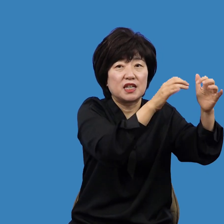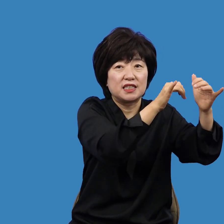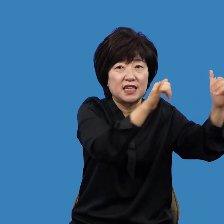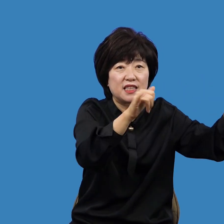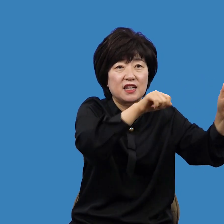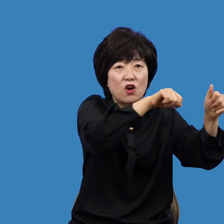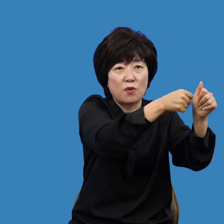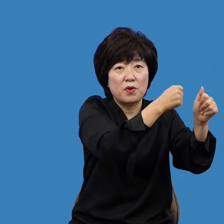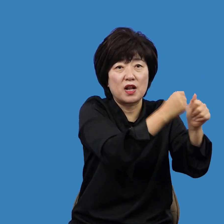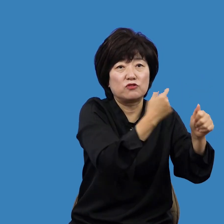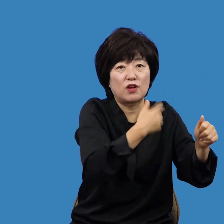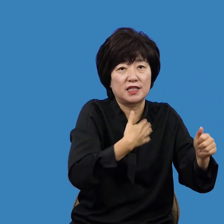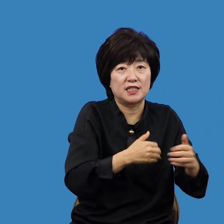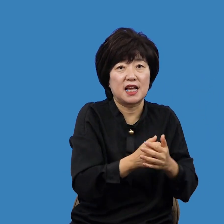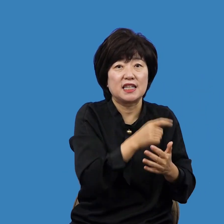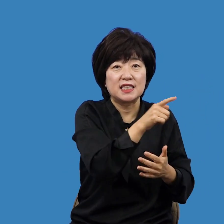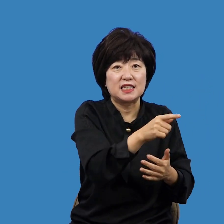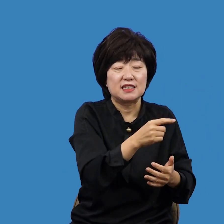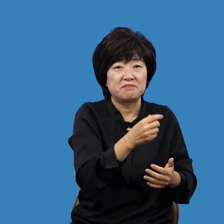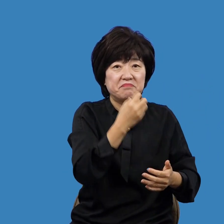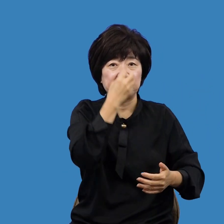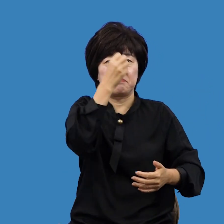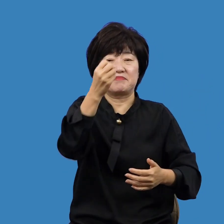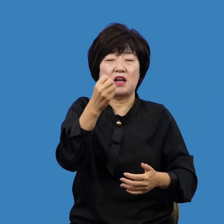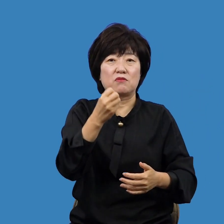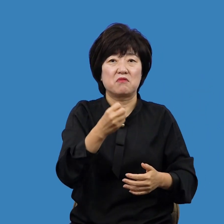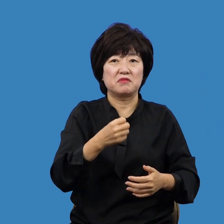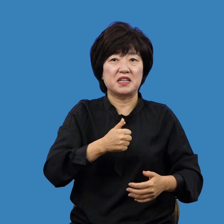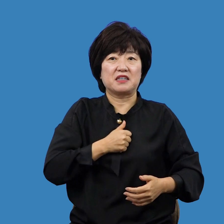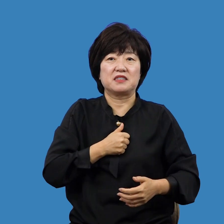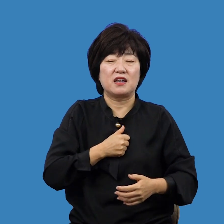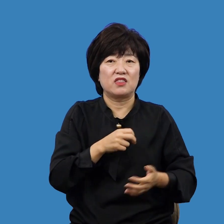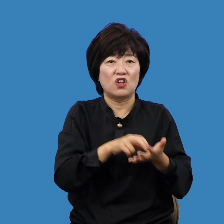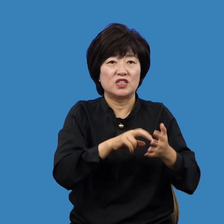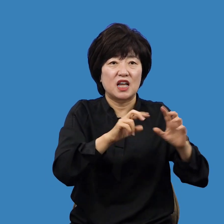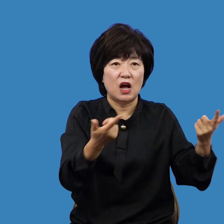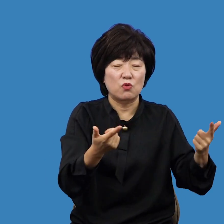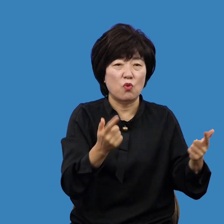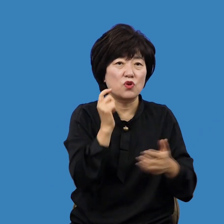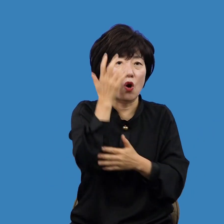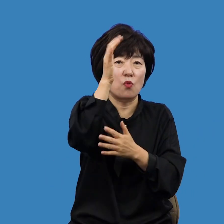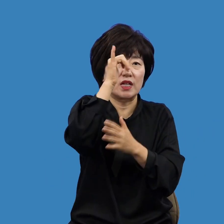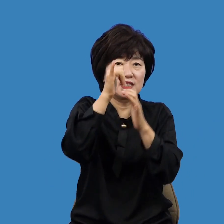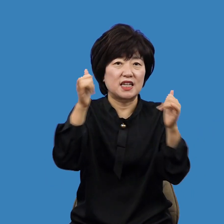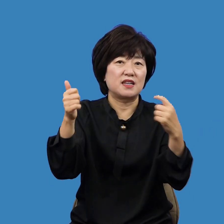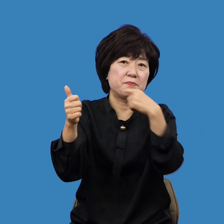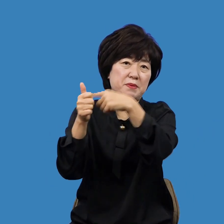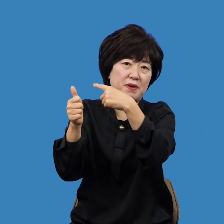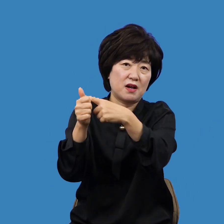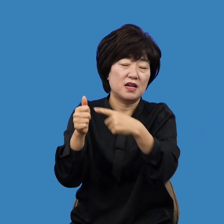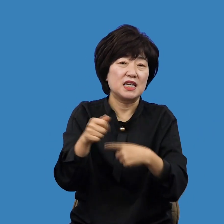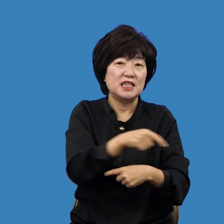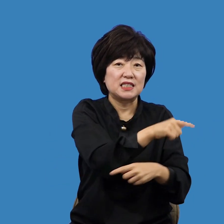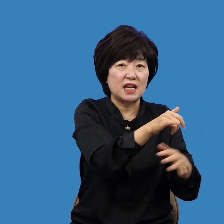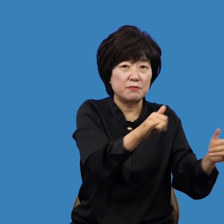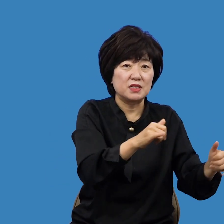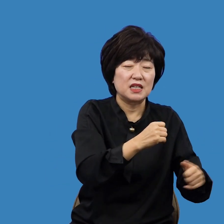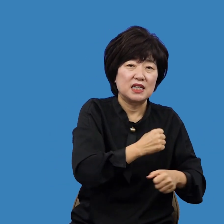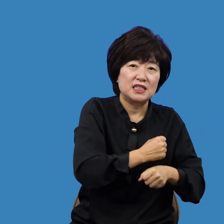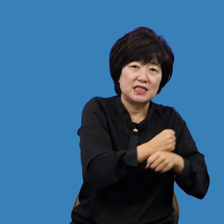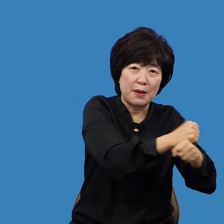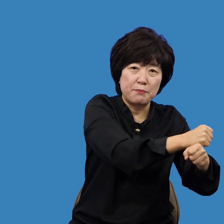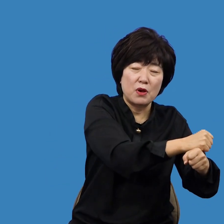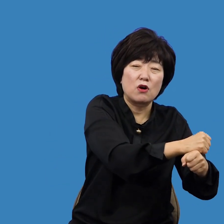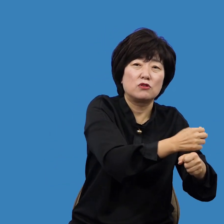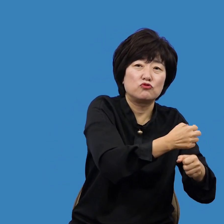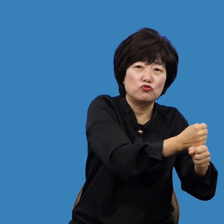아시느니라. 이들은 당돌하고 자긍하며 떨지 않고 영광 있는 자들을 비방하거니와 이 사람들은 본래 잡혀 죽기 위하여 난